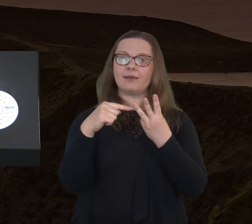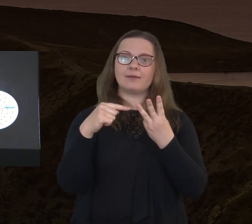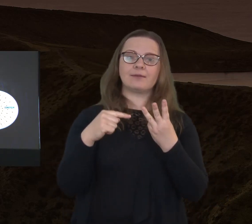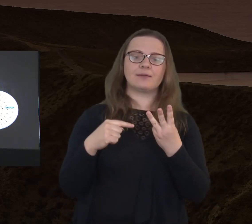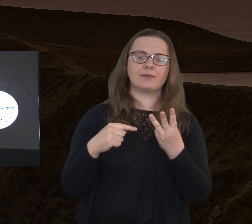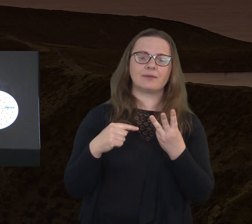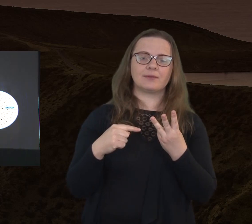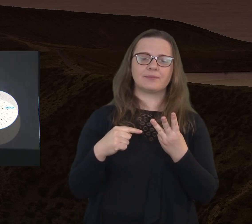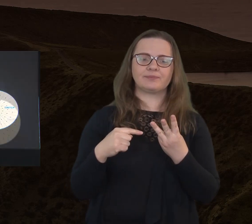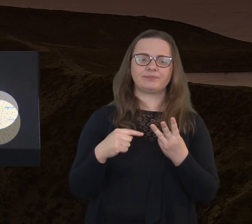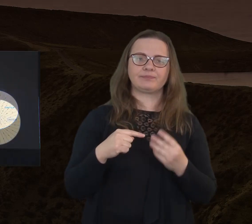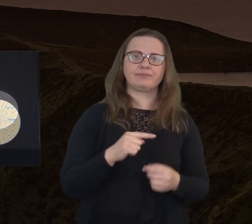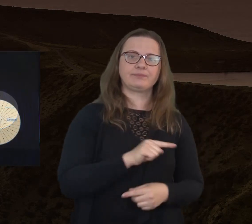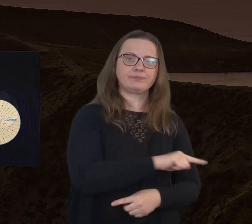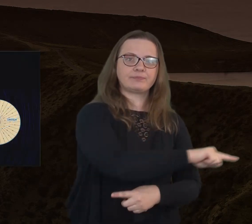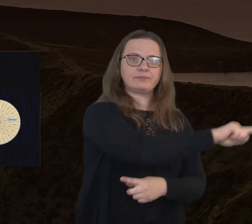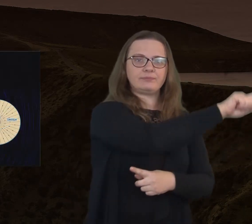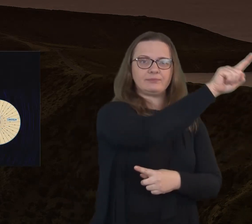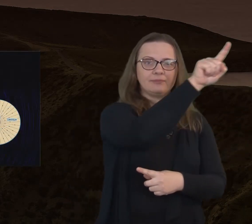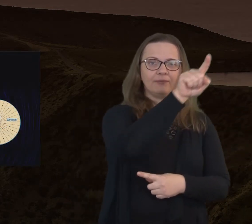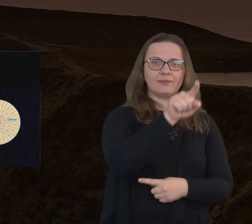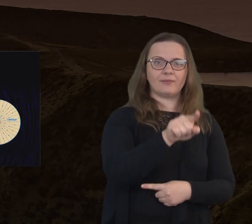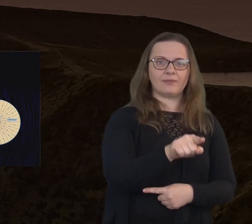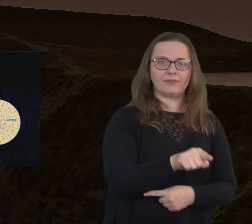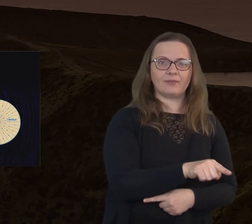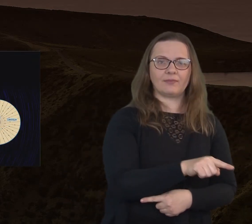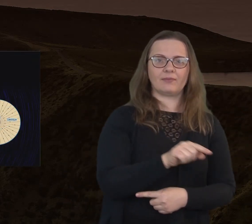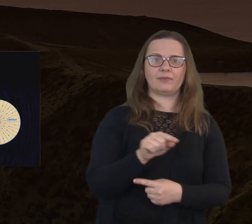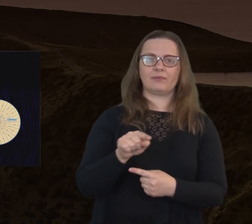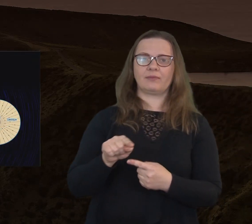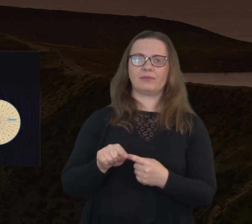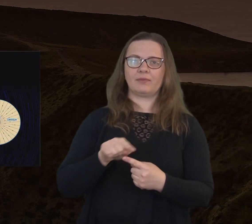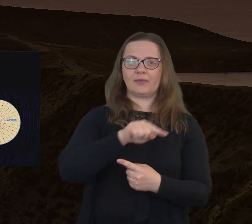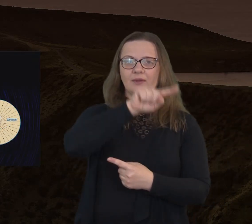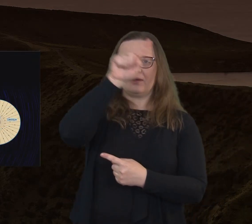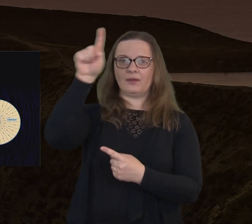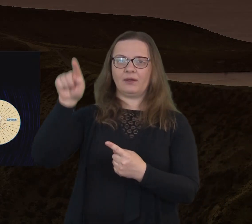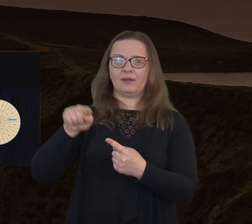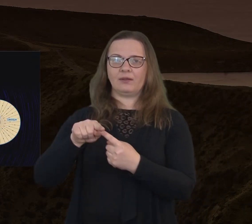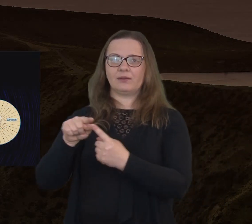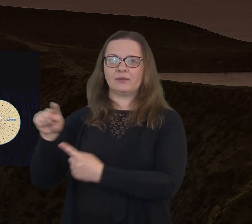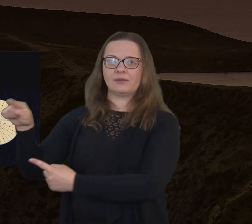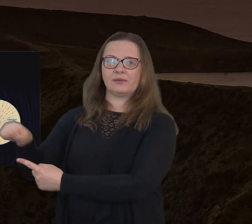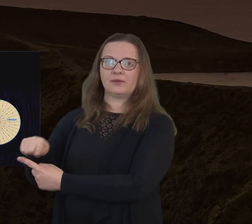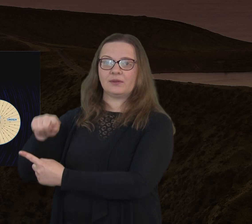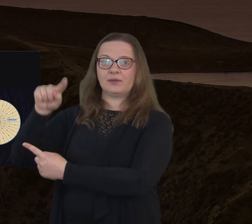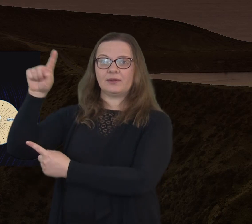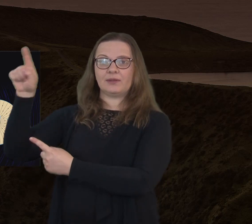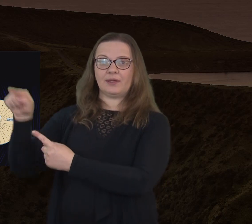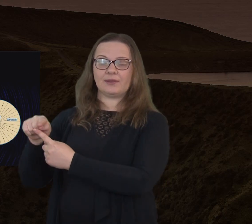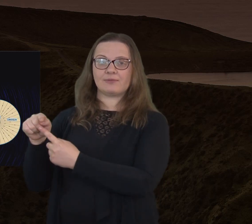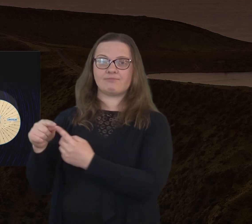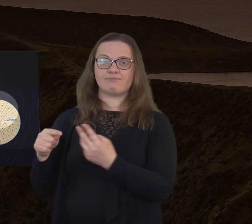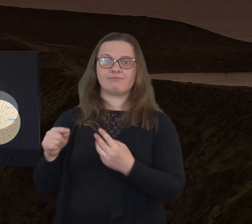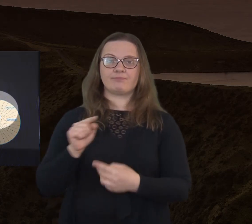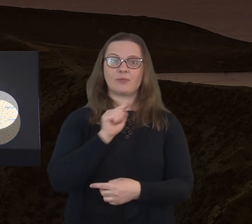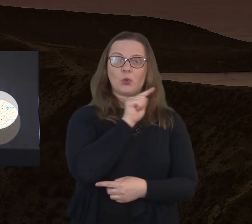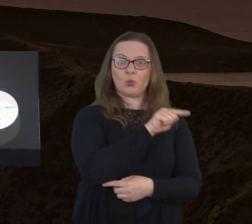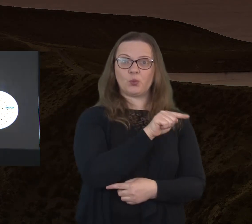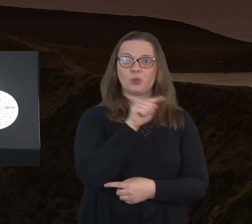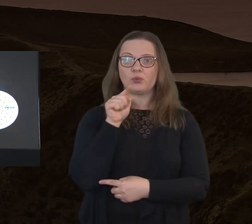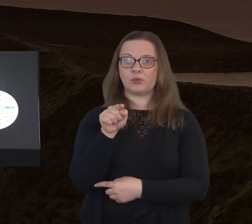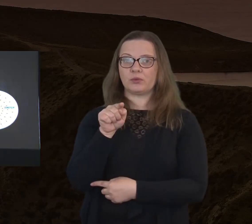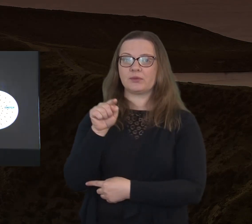a minha direita aqui, não sei, né? Nós temos aqui quando Deus